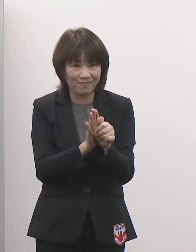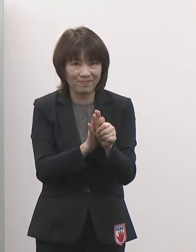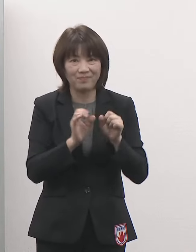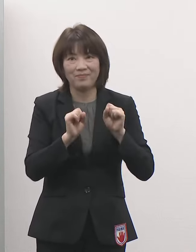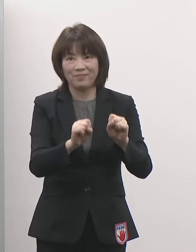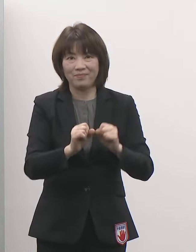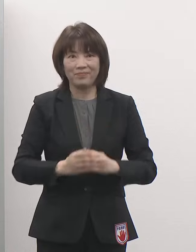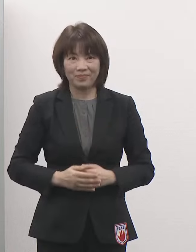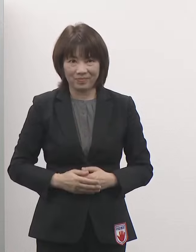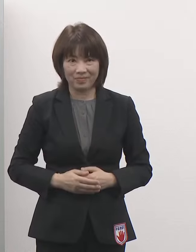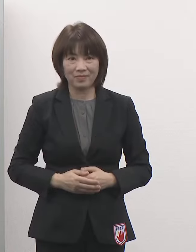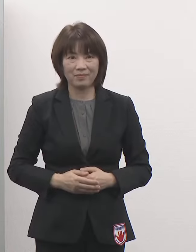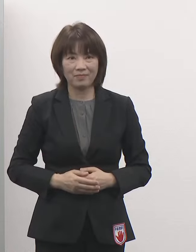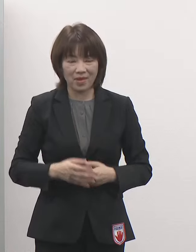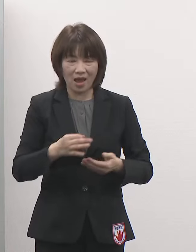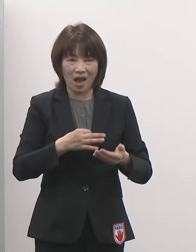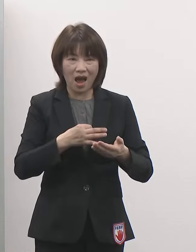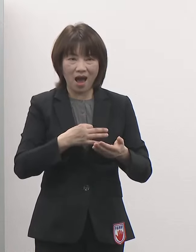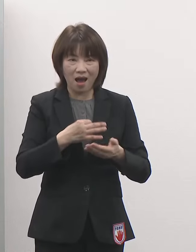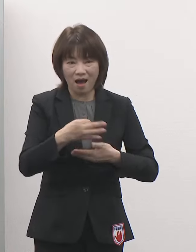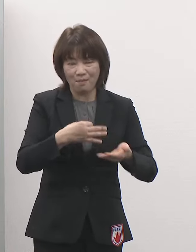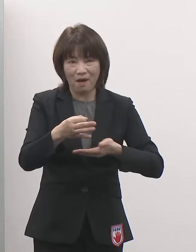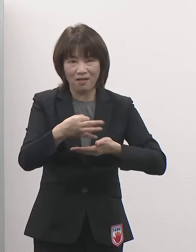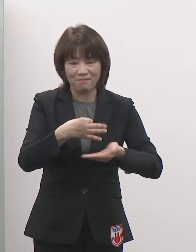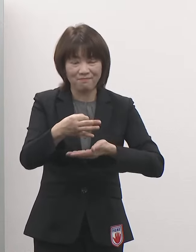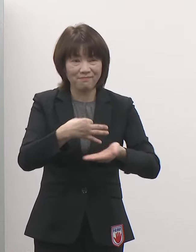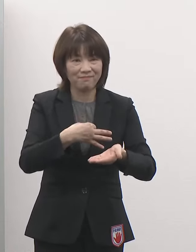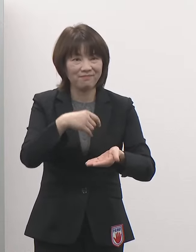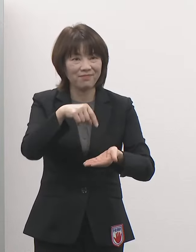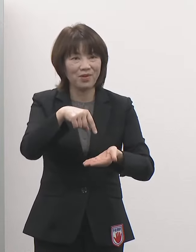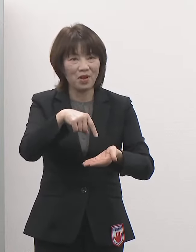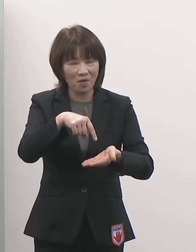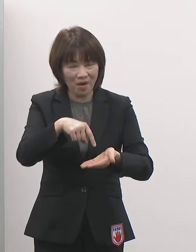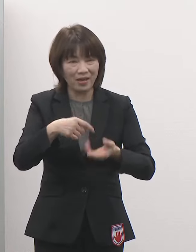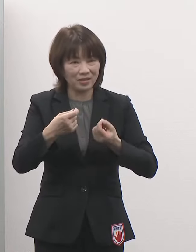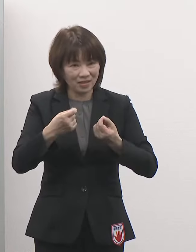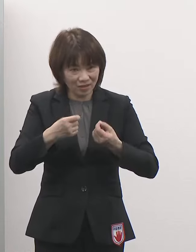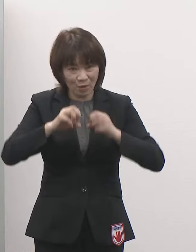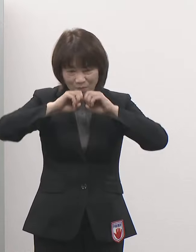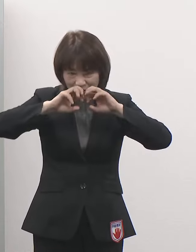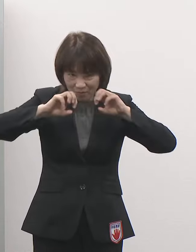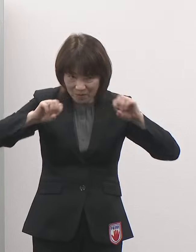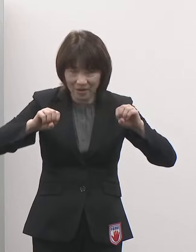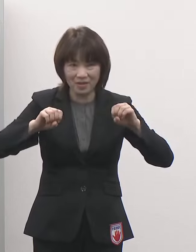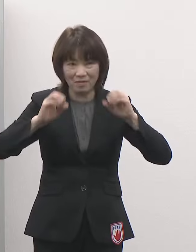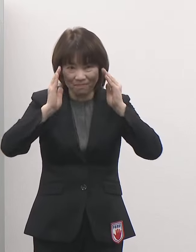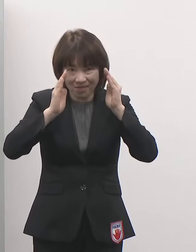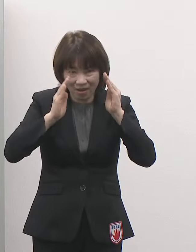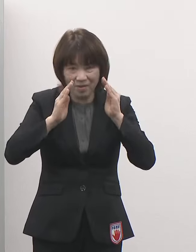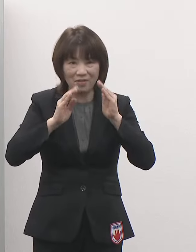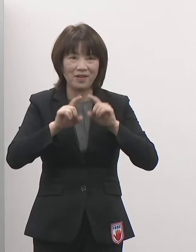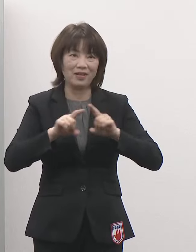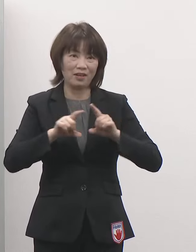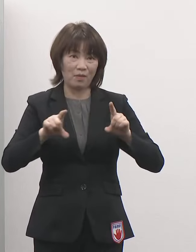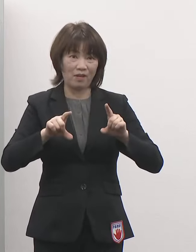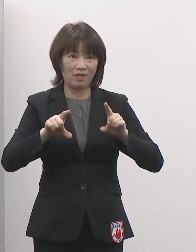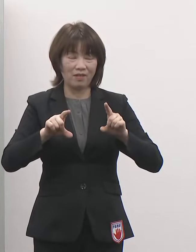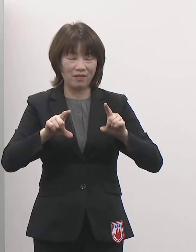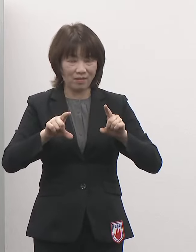います。販売面は、まあ、プロモーションとか、まあ、やるべきことはしっかりやっていくことはもちろんですが、まあ、特にふるさと納